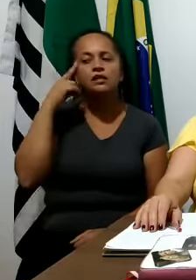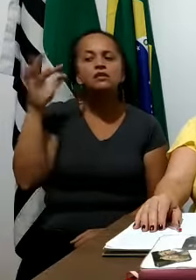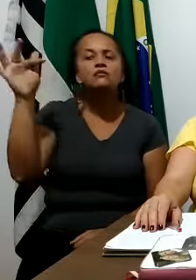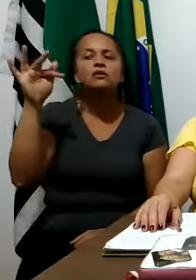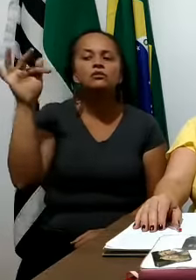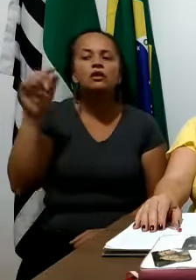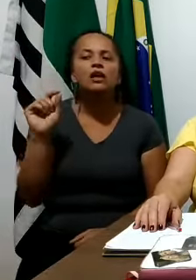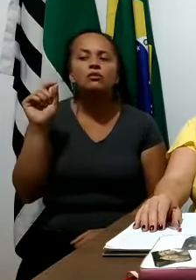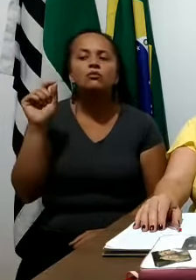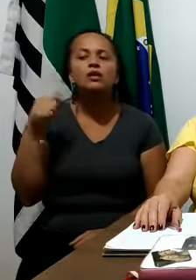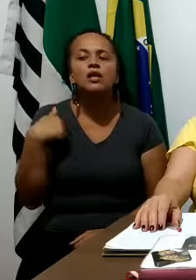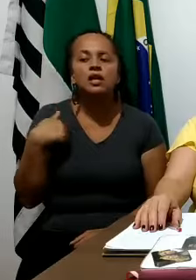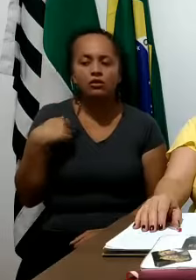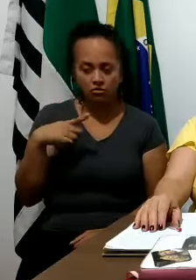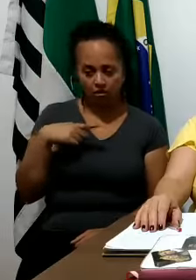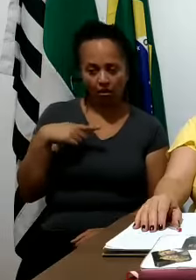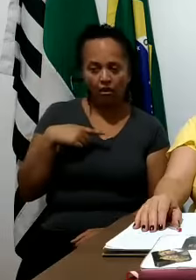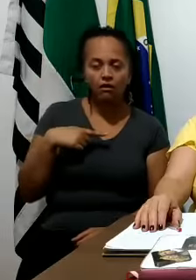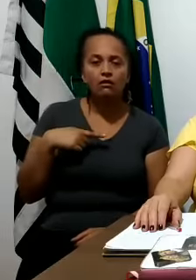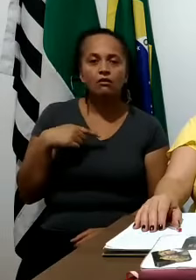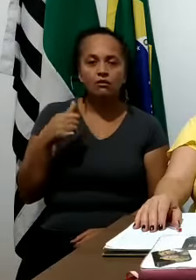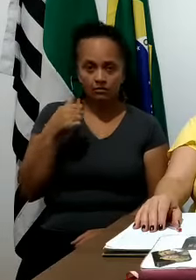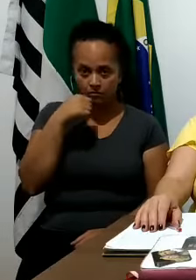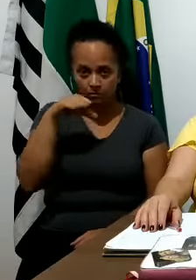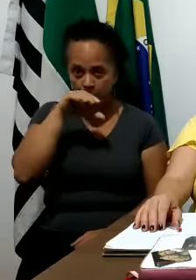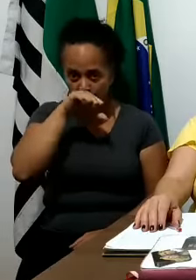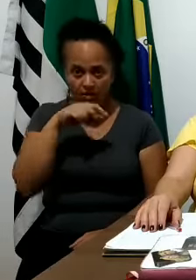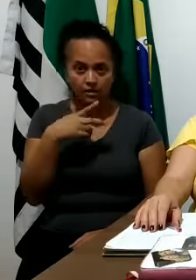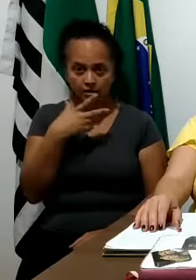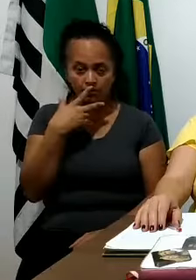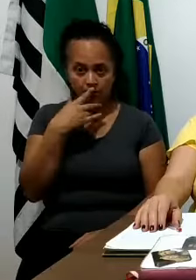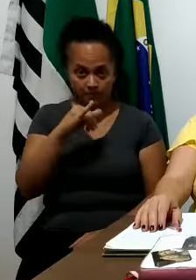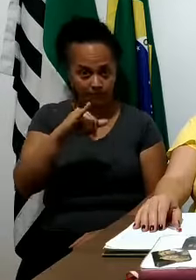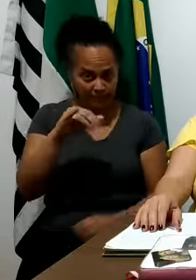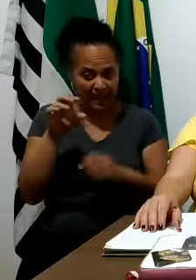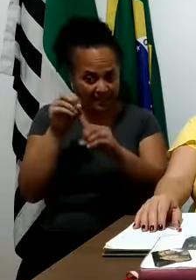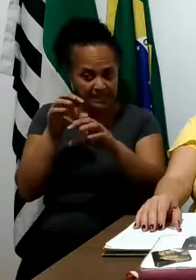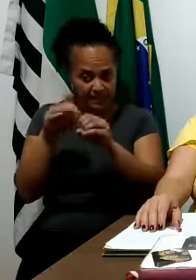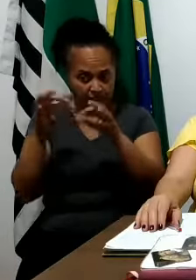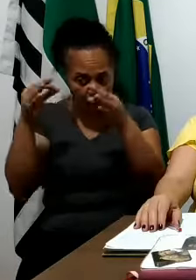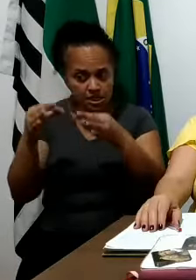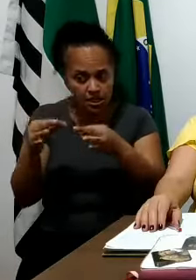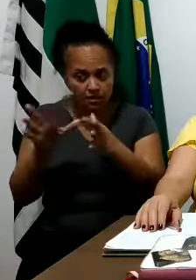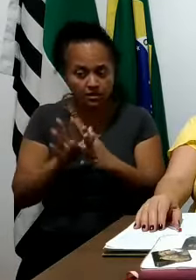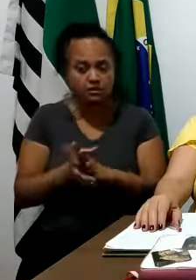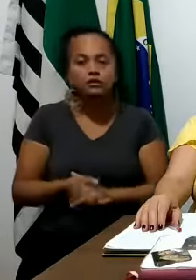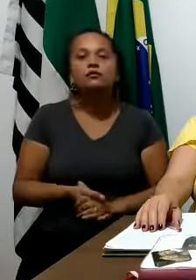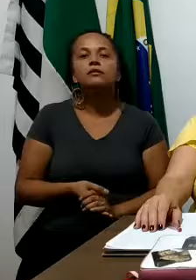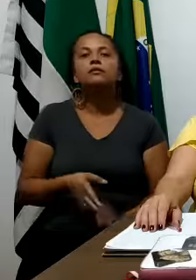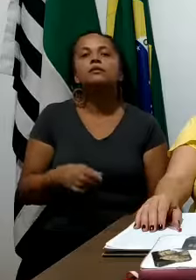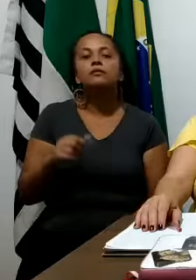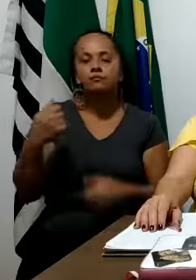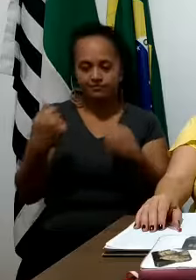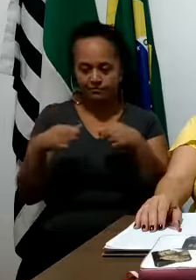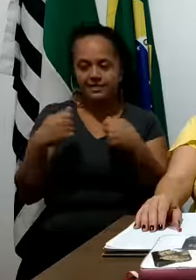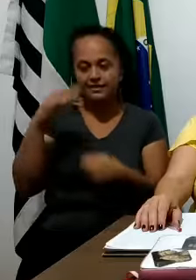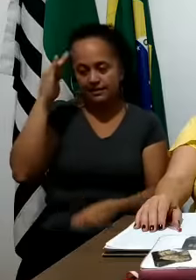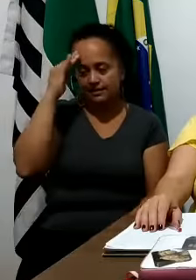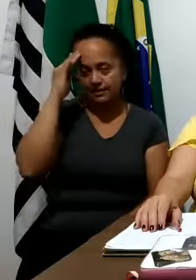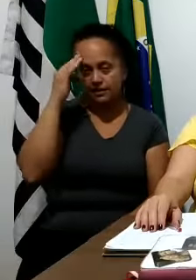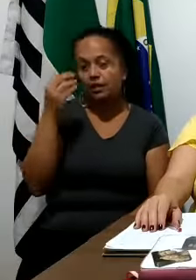sei como agir lá fora com essa sociedade, né? E como ele vai se portar diante de